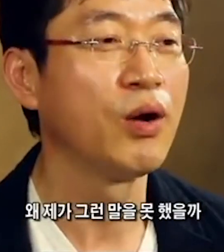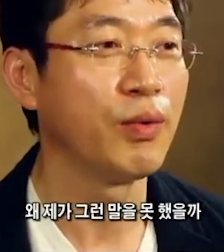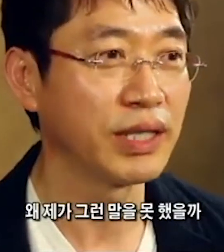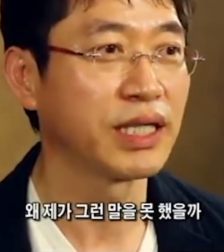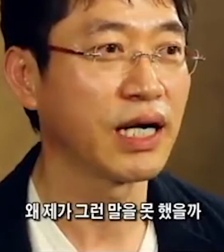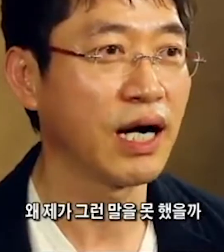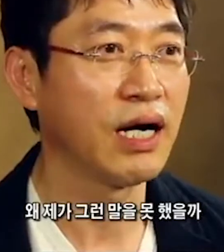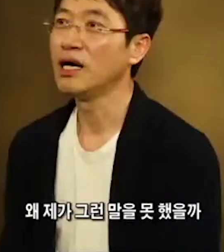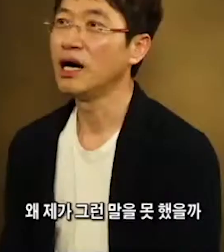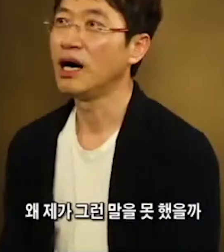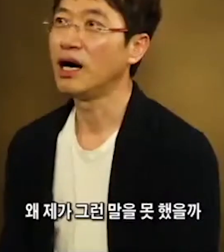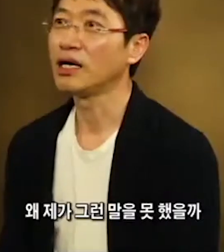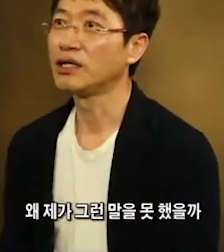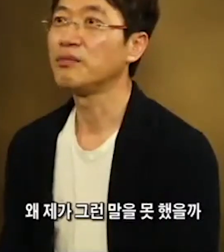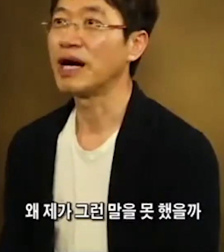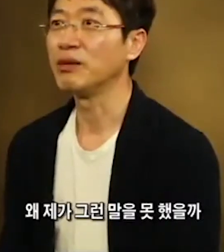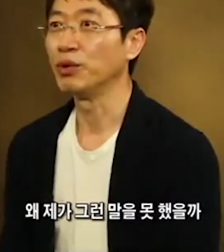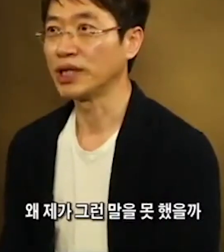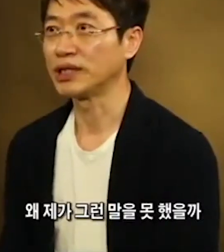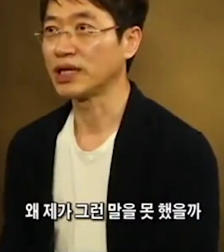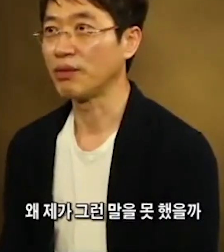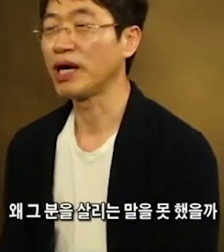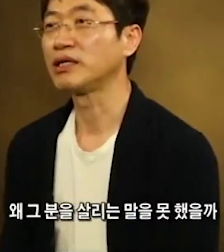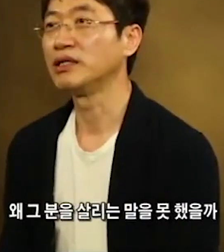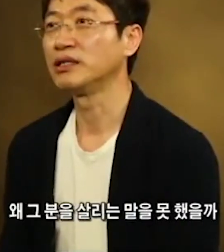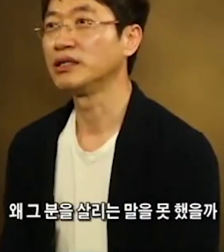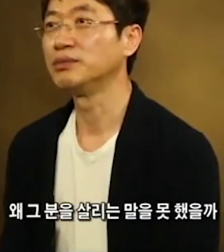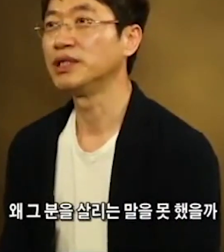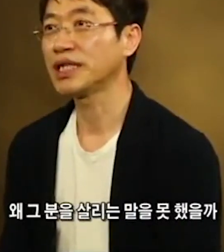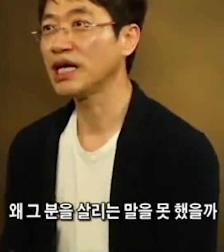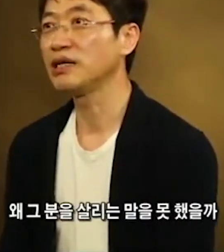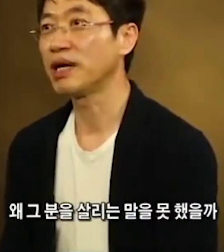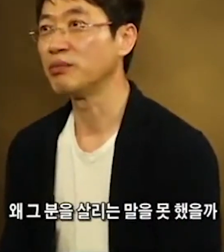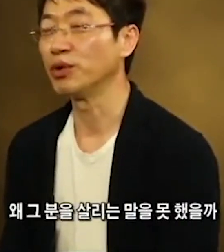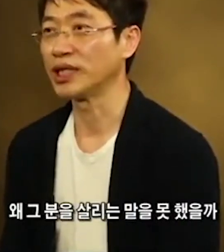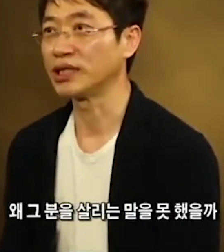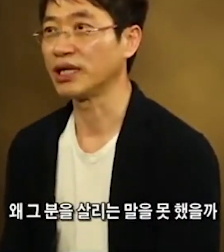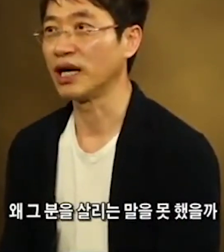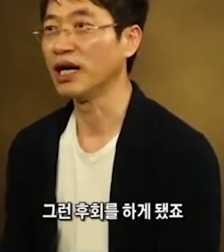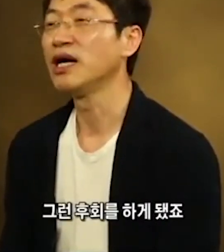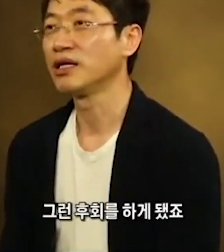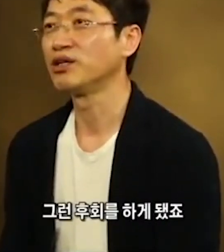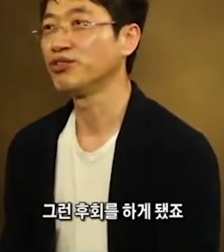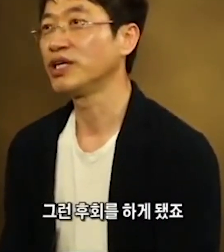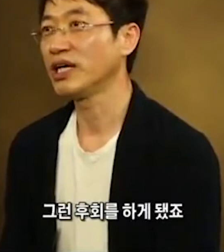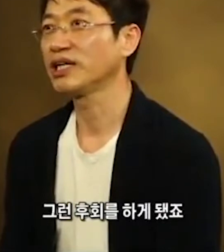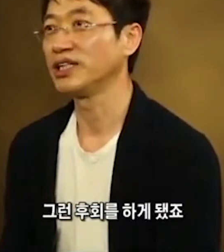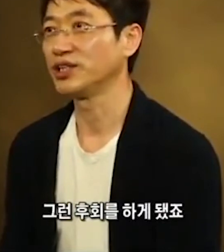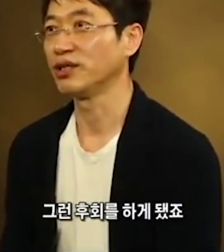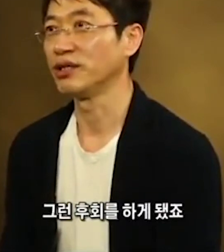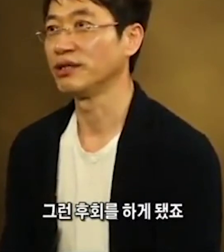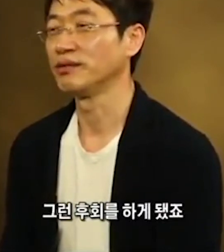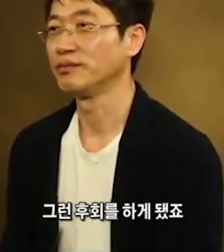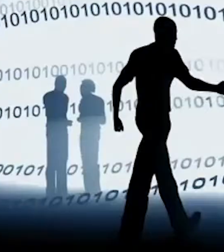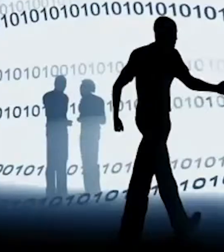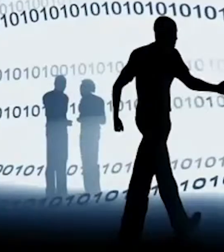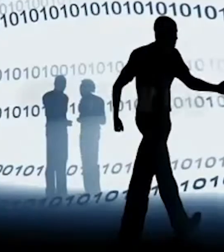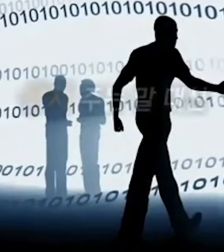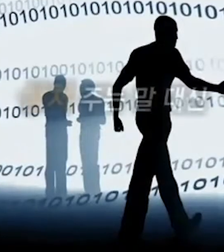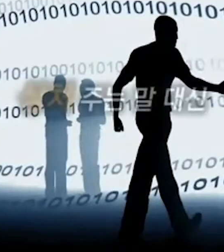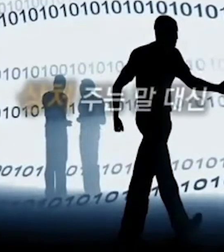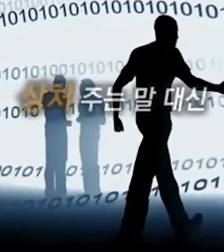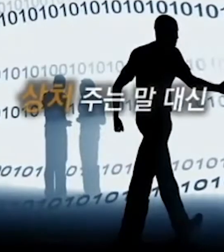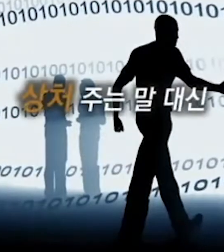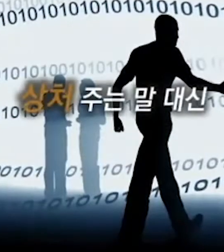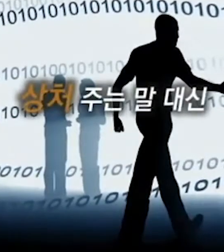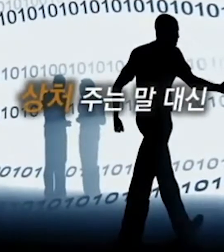때 왜 제가 그런 말을 못했을까? 왜 그분을 살리는 말을 못했을까? 그런 후회를 하게 됐죠.